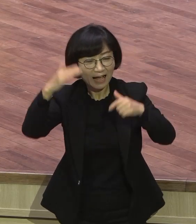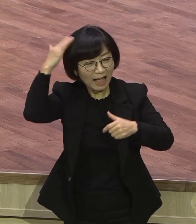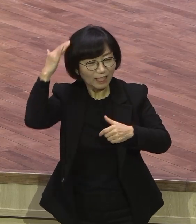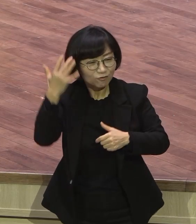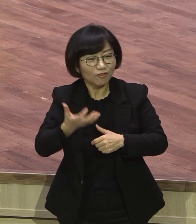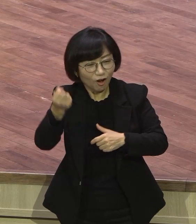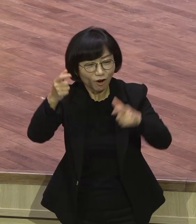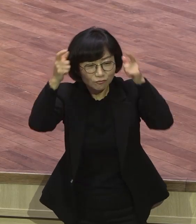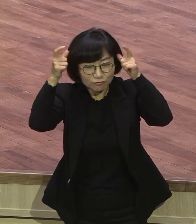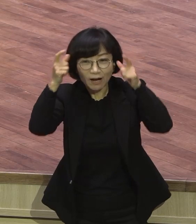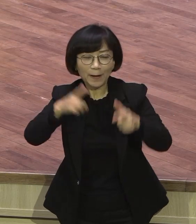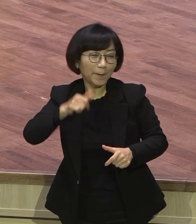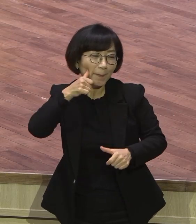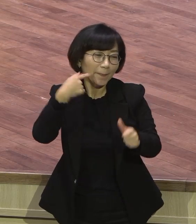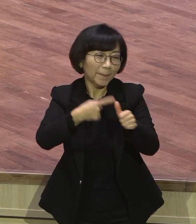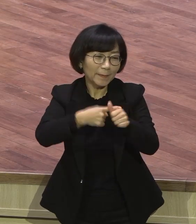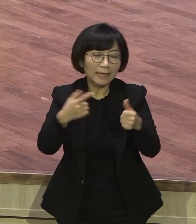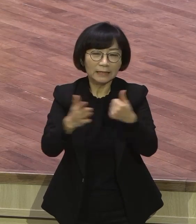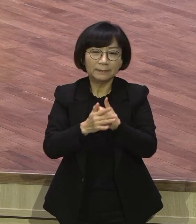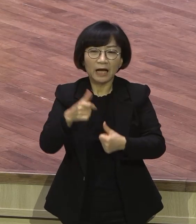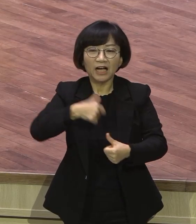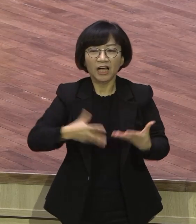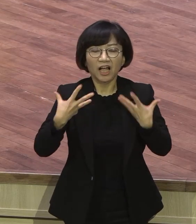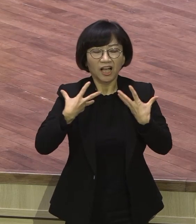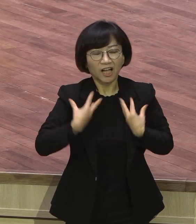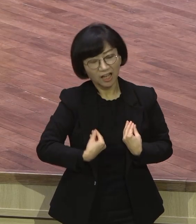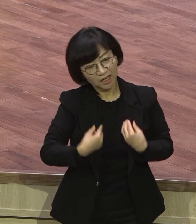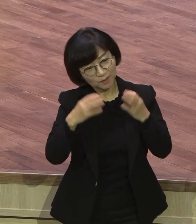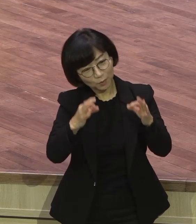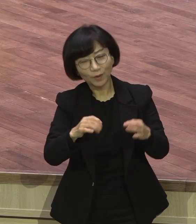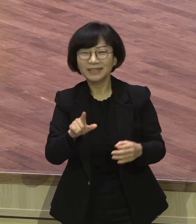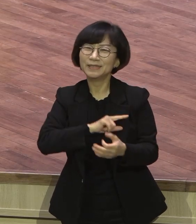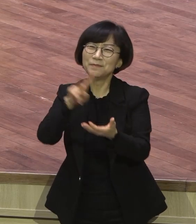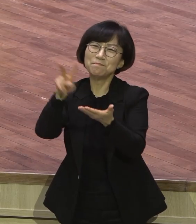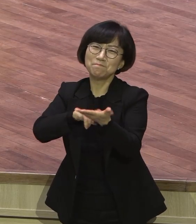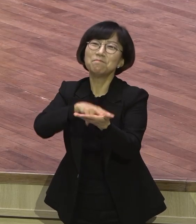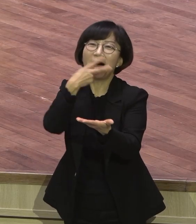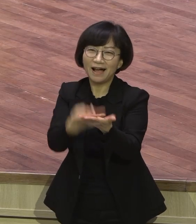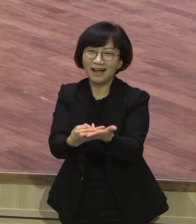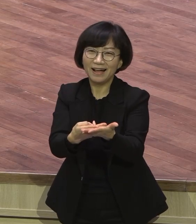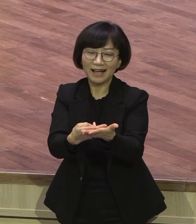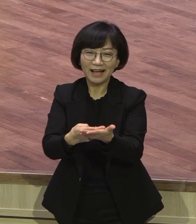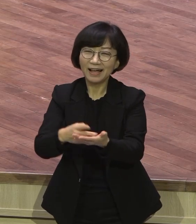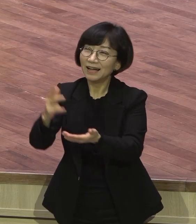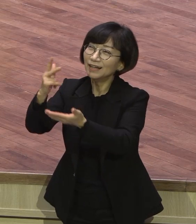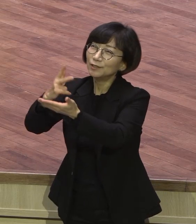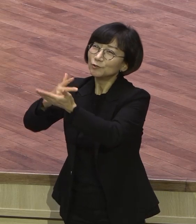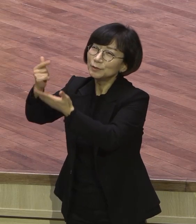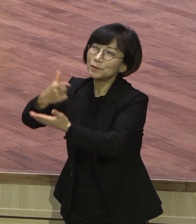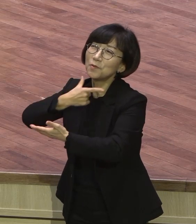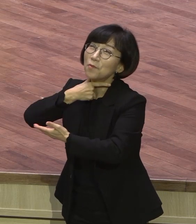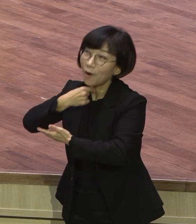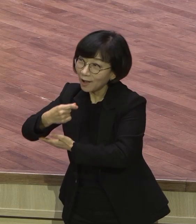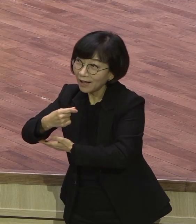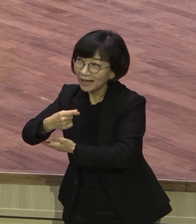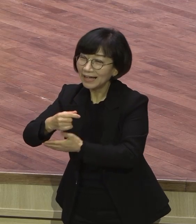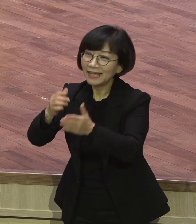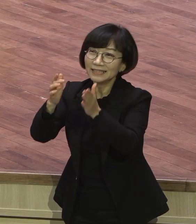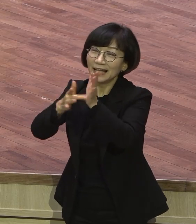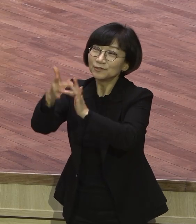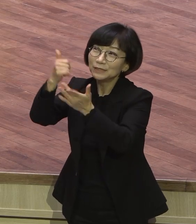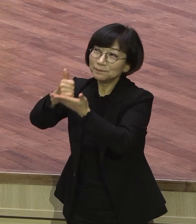이름을 바꾼 거예요. 결국은 주님이 원하시는 아들 되라. 주원. 그리고 이름을 저는